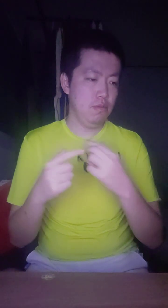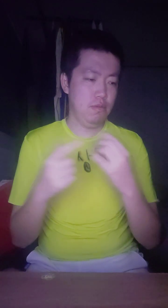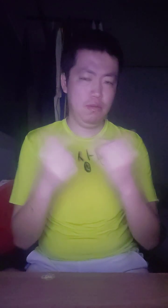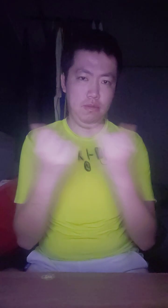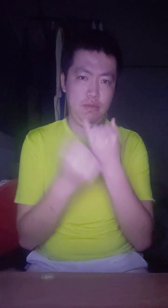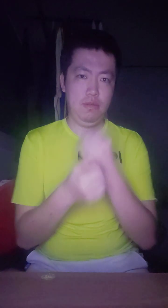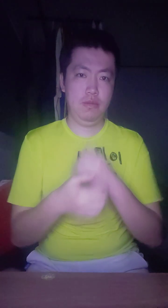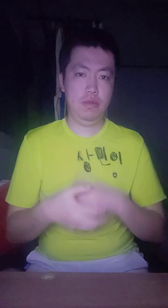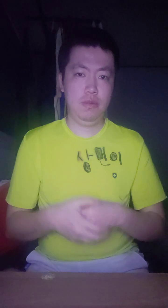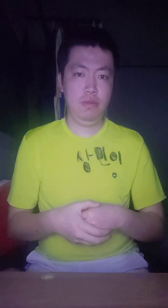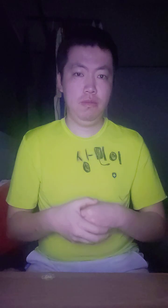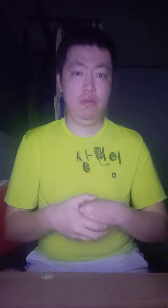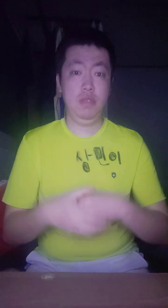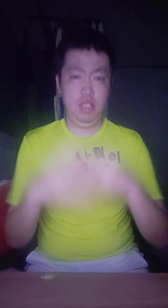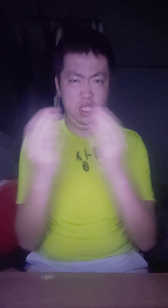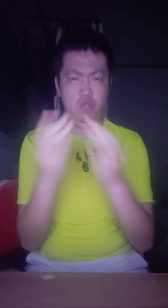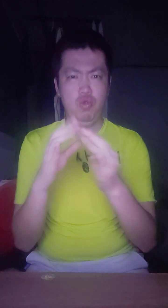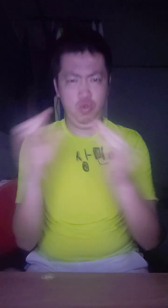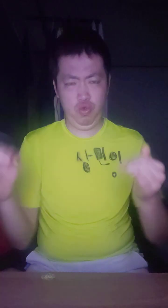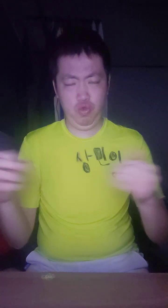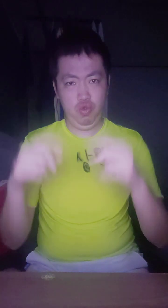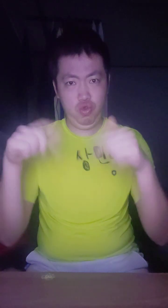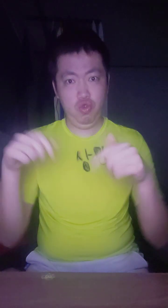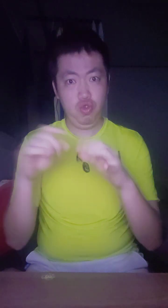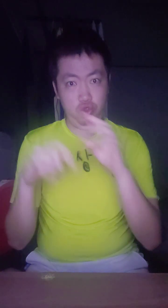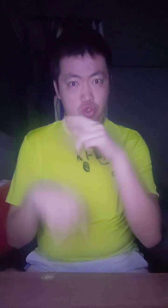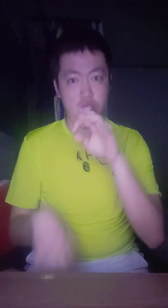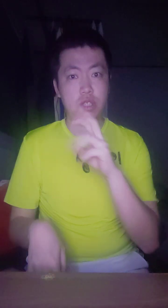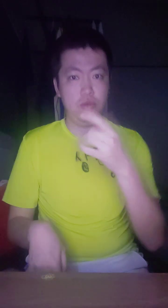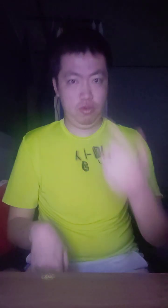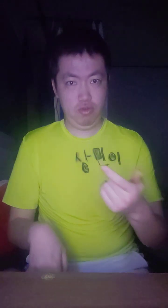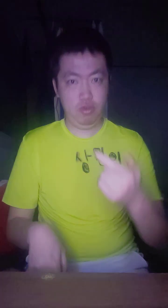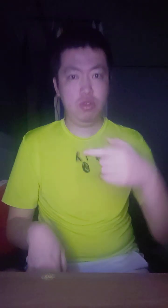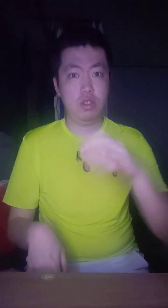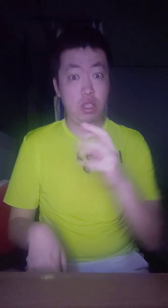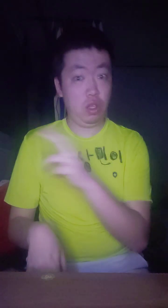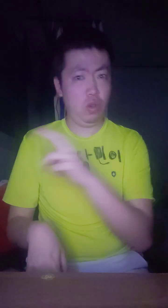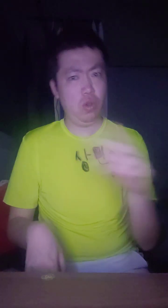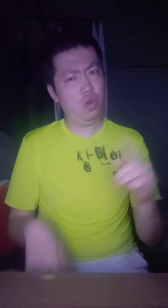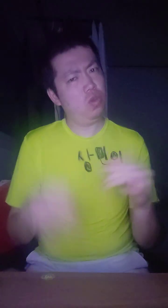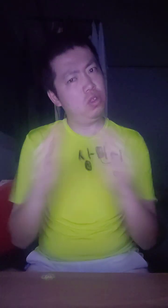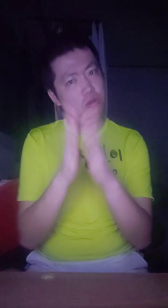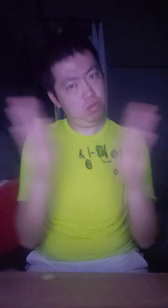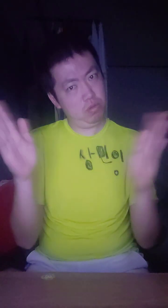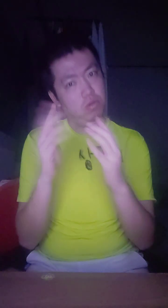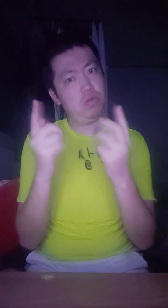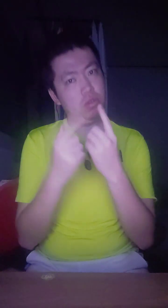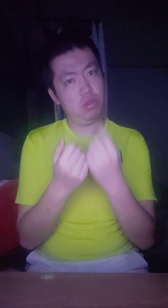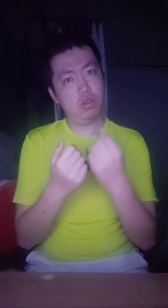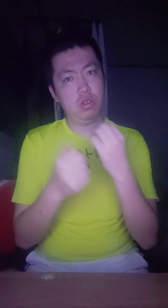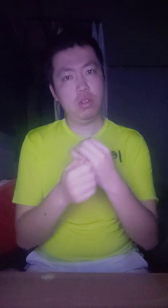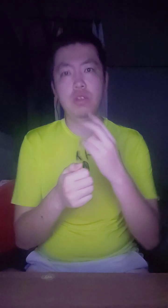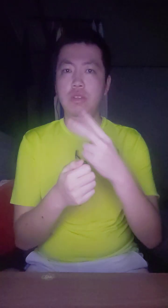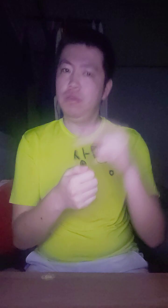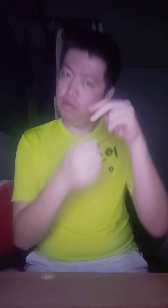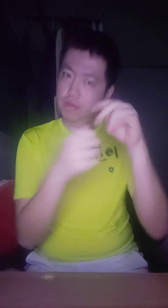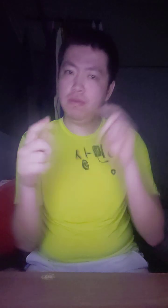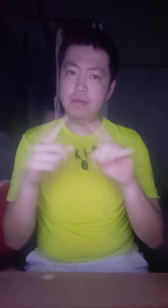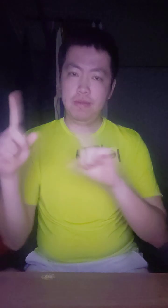있습니다. 지난주 한 자릿수까지 떨어졌던 전력 예비율은 본격적인 휴가가 시작되면서 두 자릿수를 회복해 다소